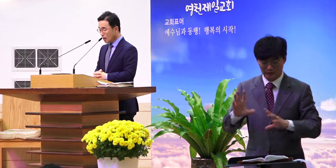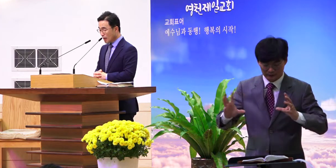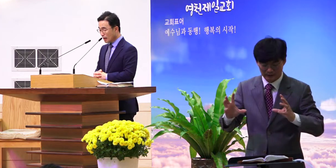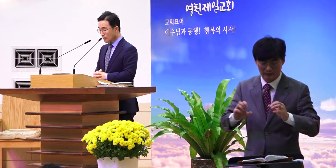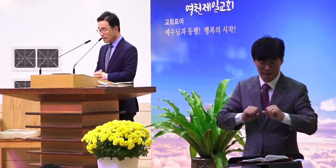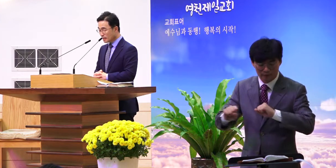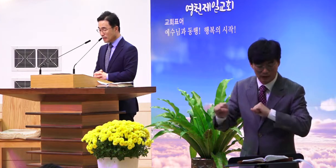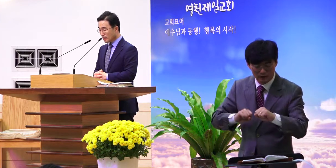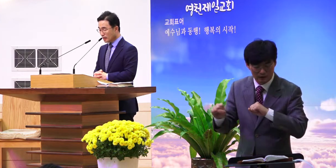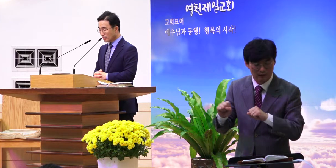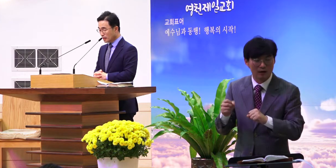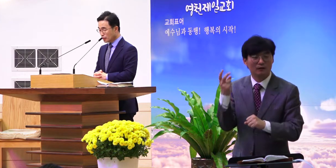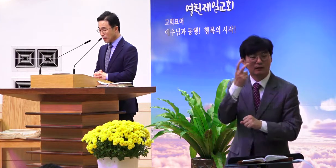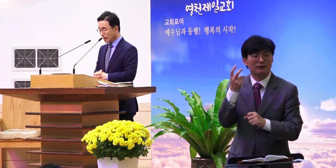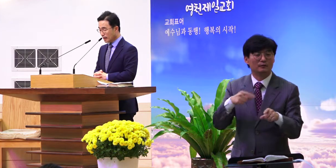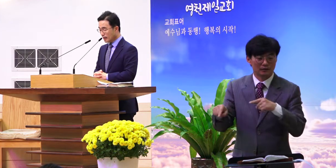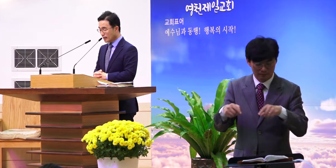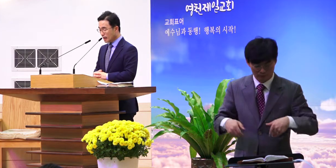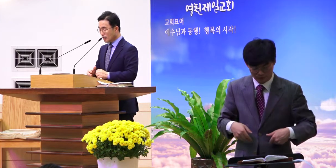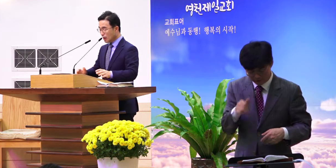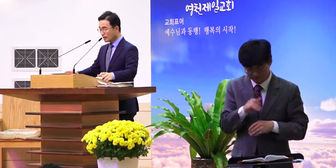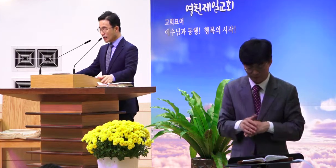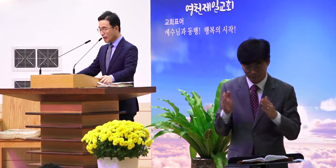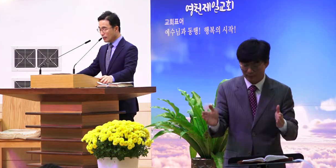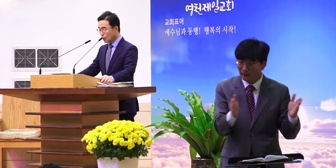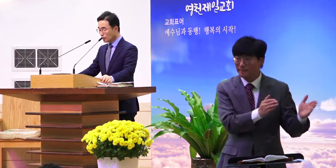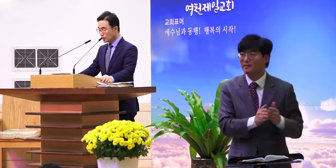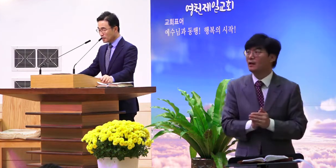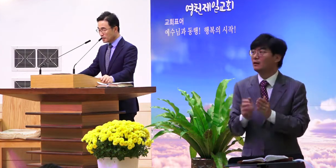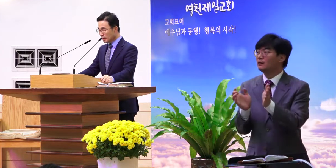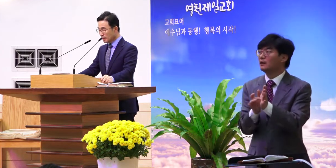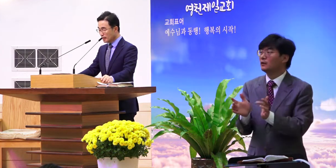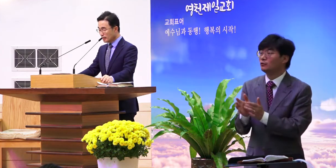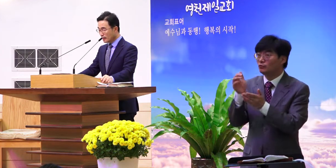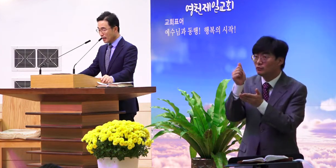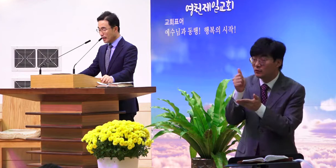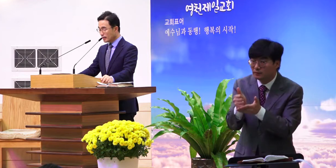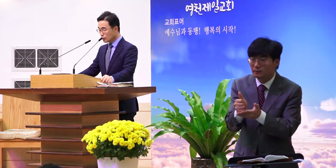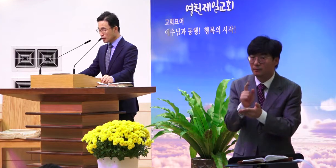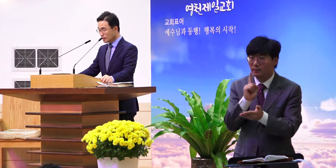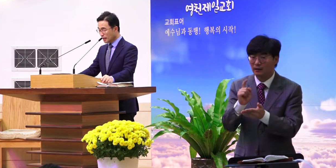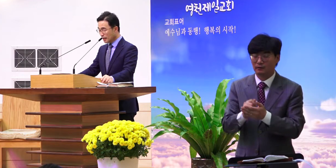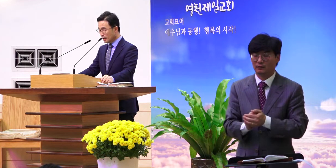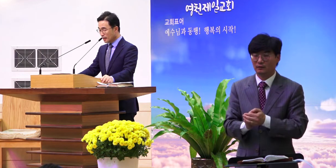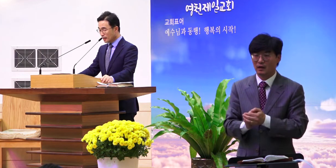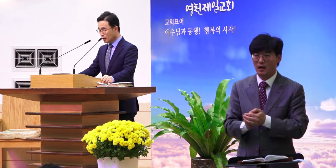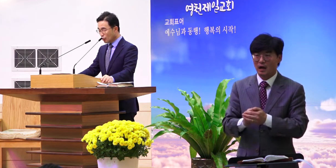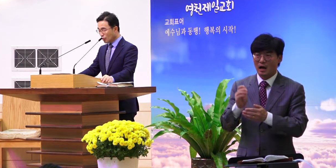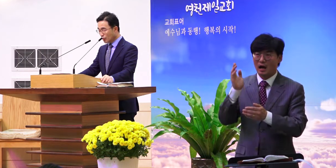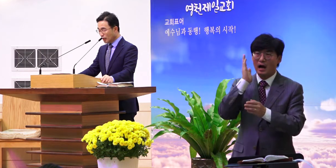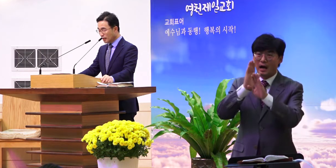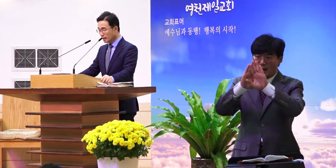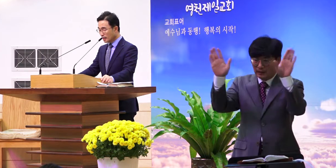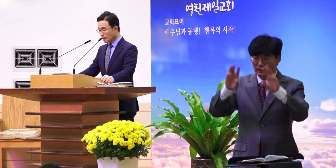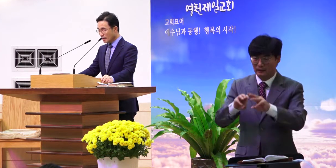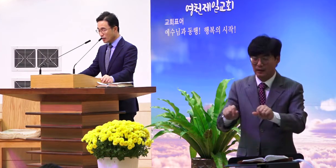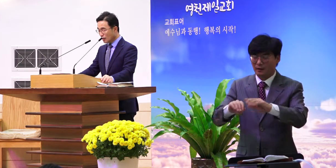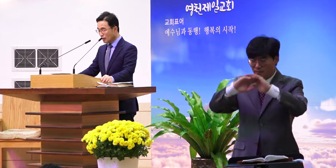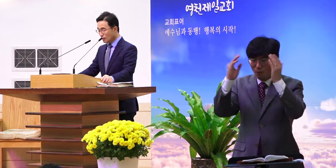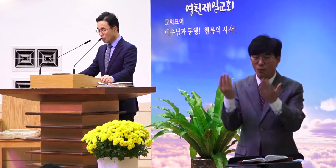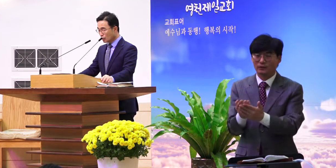예수께서 나와 말씀하여 이르시되 하늘과 땅의 모든 권세를 내게 주셨으니 그러므로